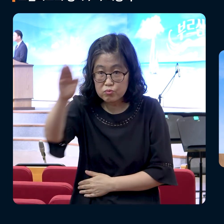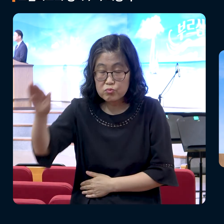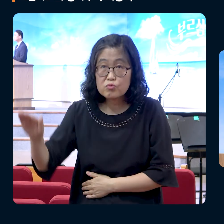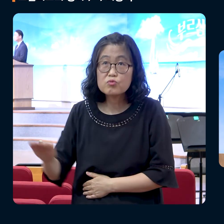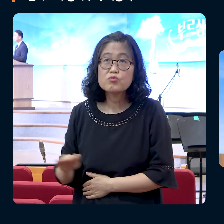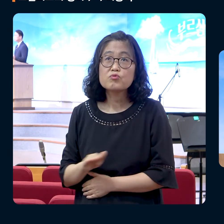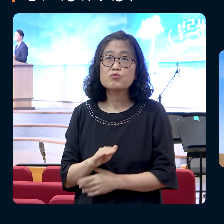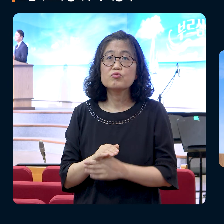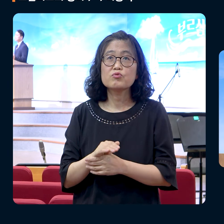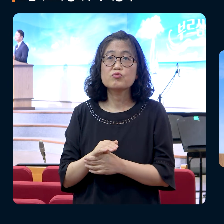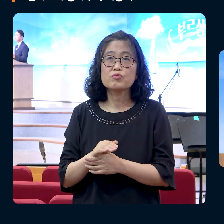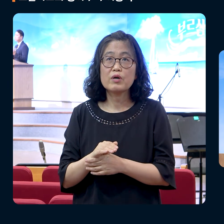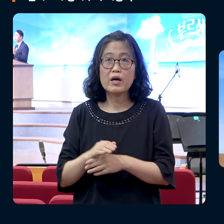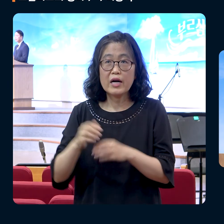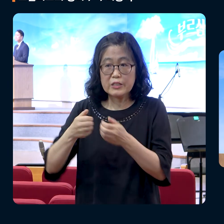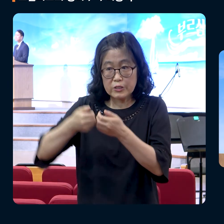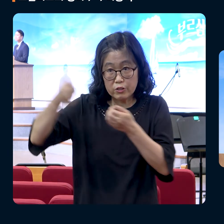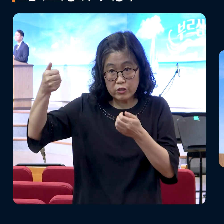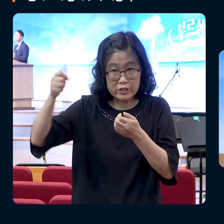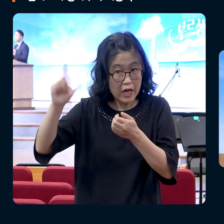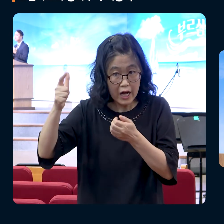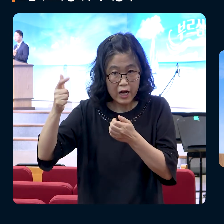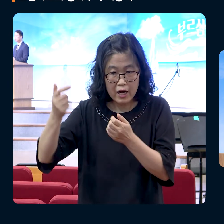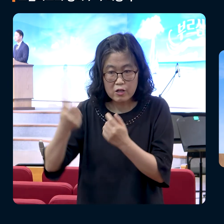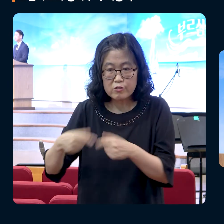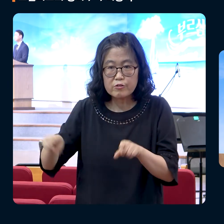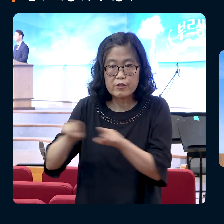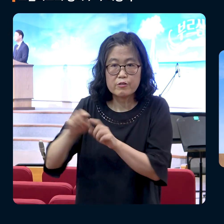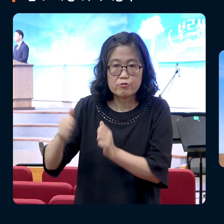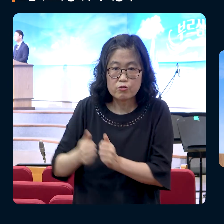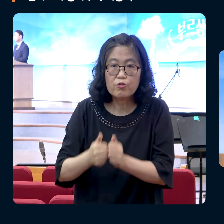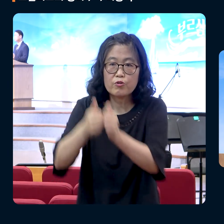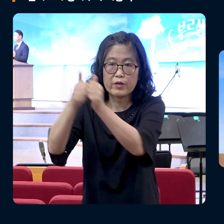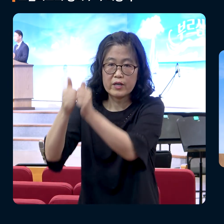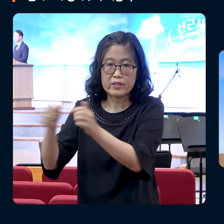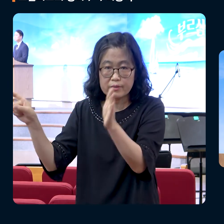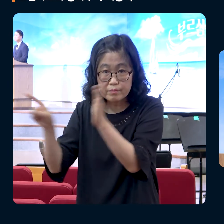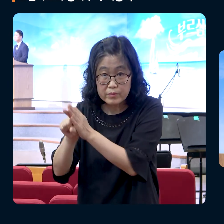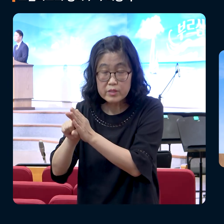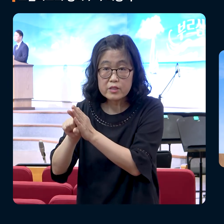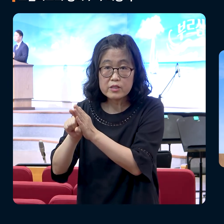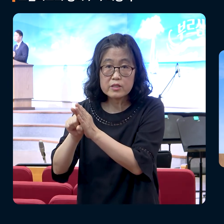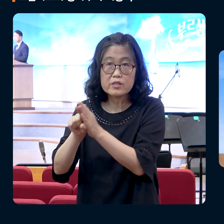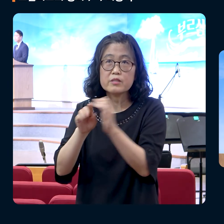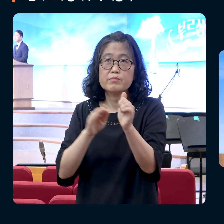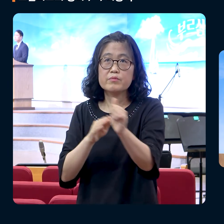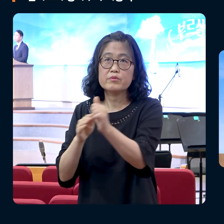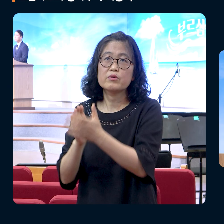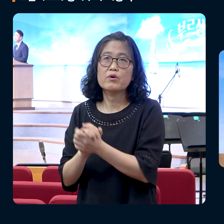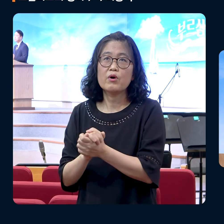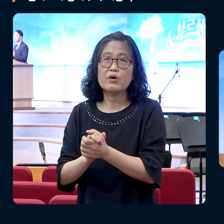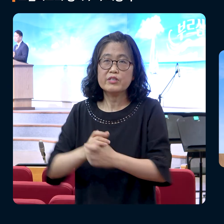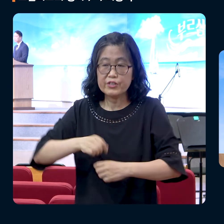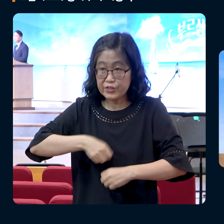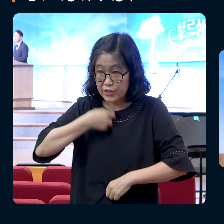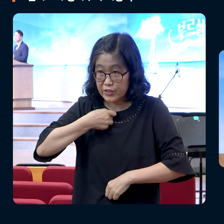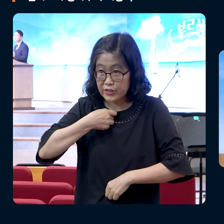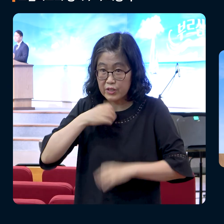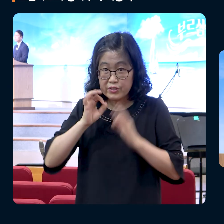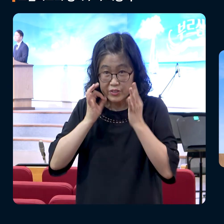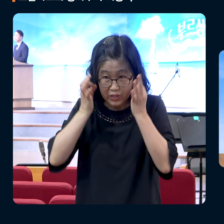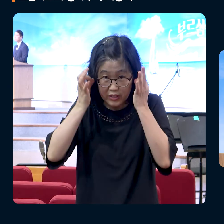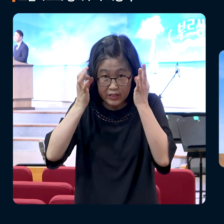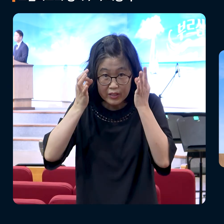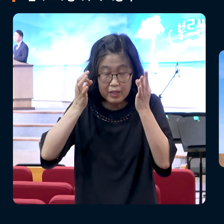단 한순간도 떨어지지 아니하고 우리와 동행하실 것임을 신뢰하며 우리의 삶을 정직함과